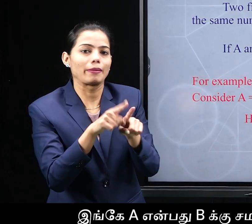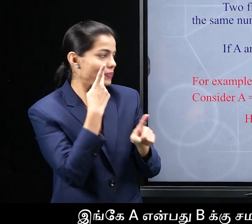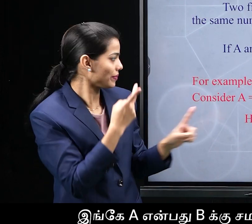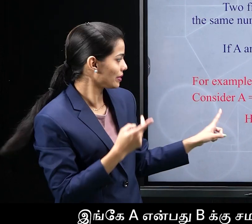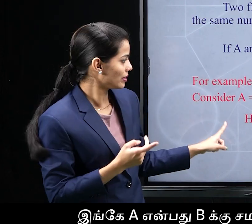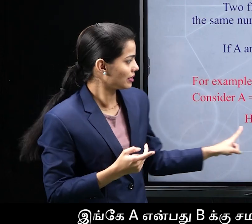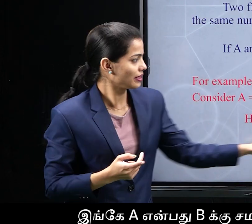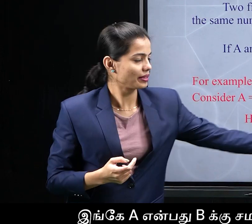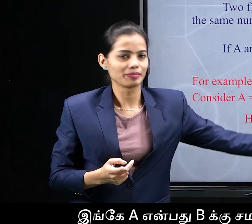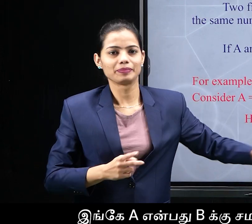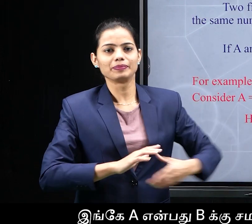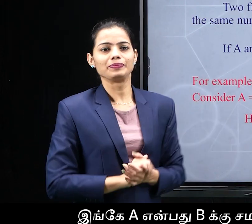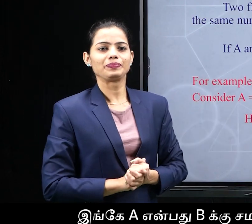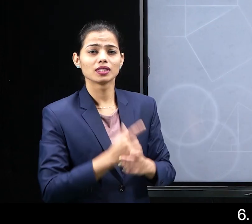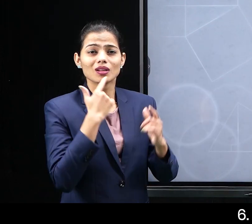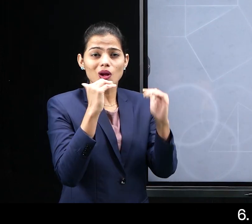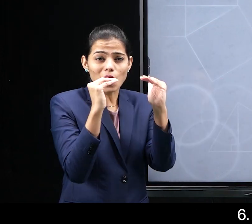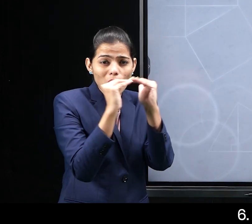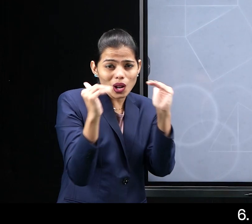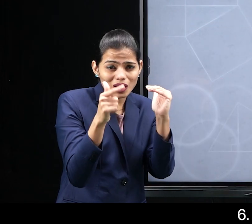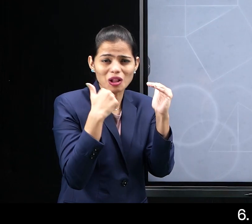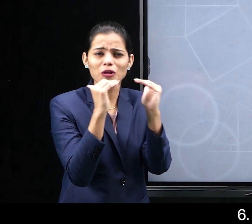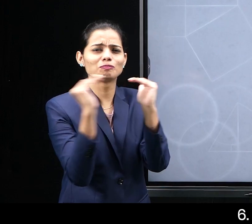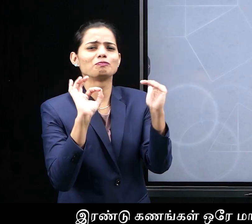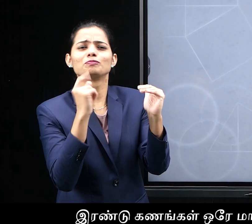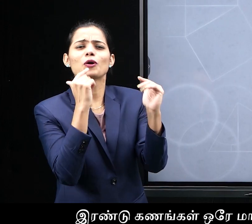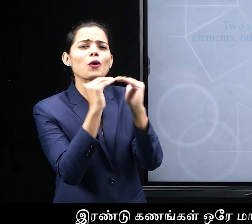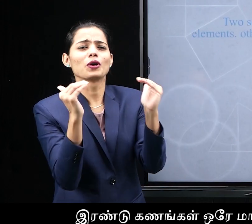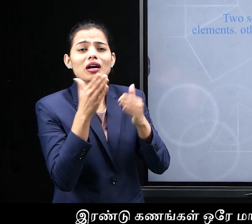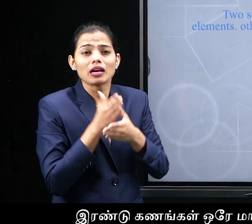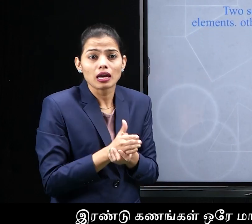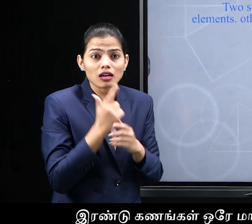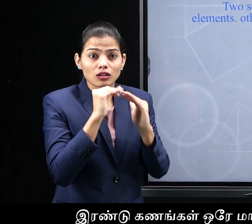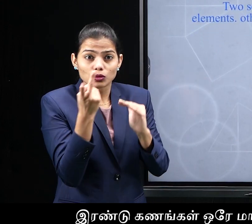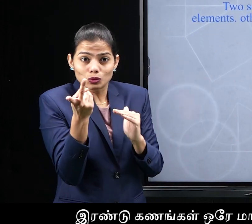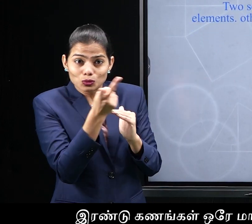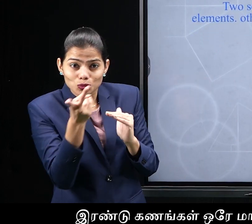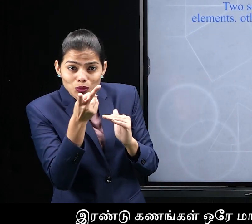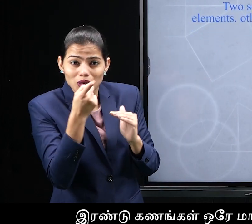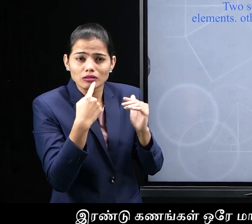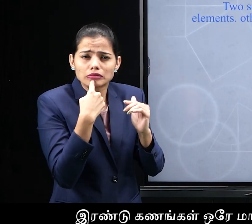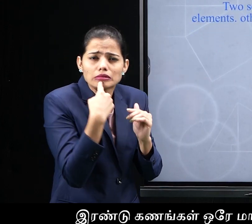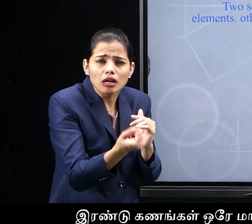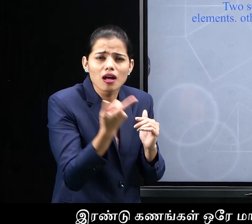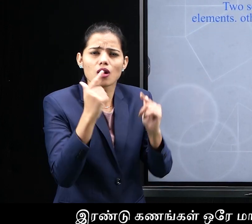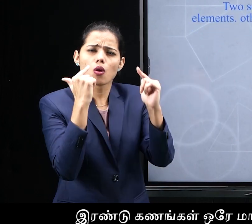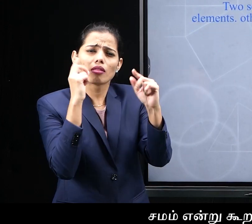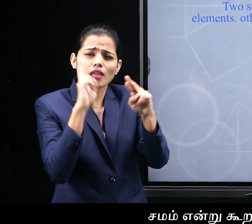ஈடு 2. 6. சமமான கணம். இரண்டு கணங்கள் ஒரே மாதிரியான கூறுகளை கொண்டிருந்தால் சமம்